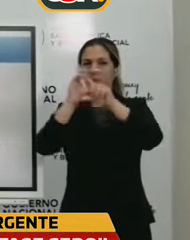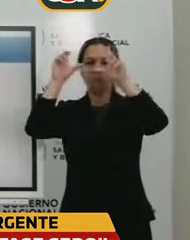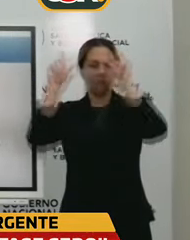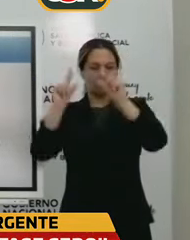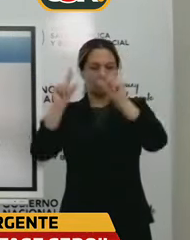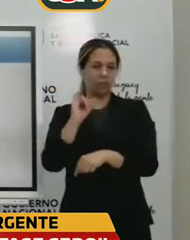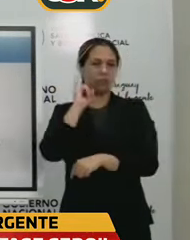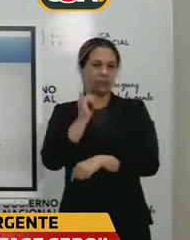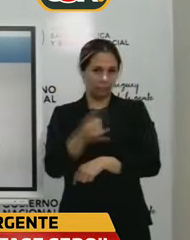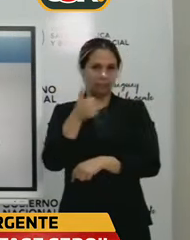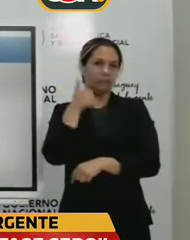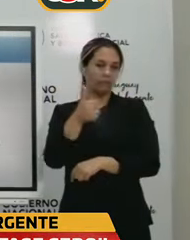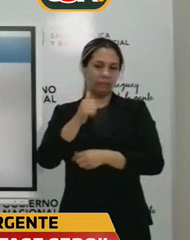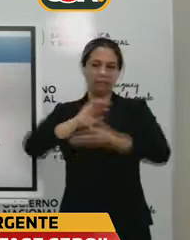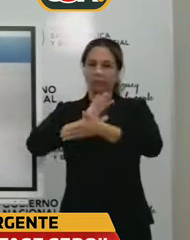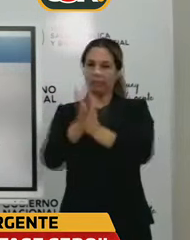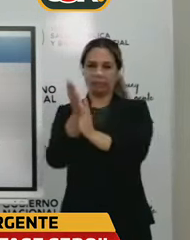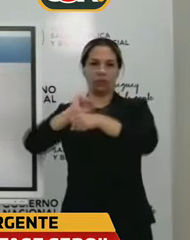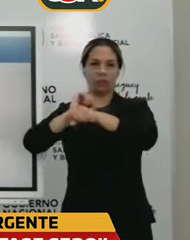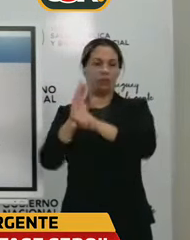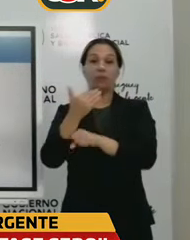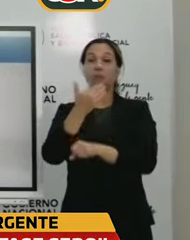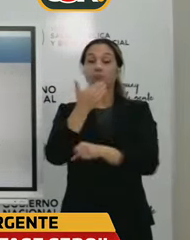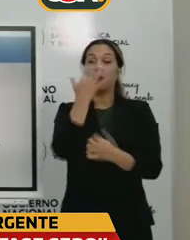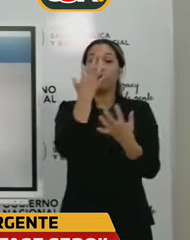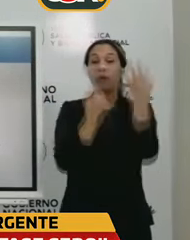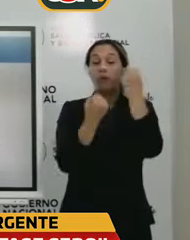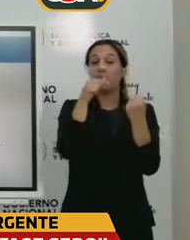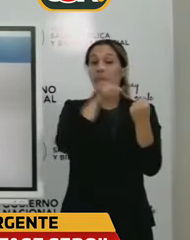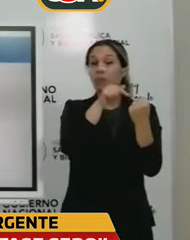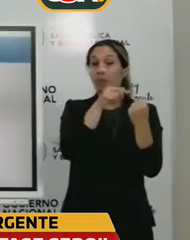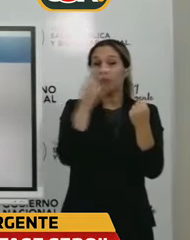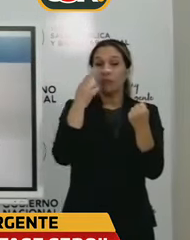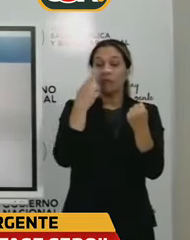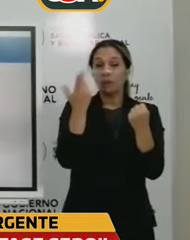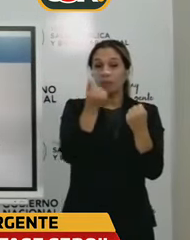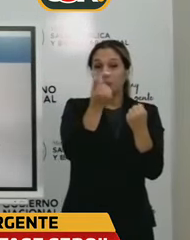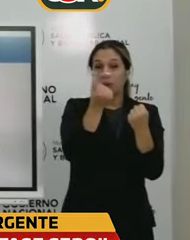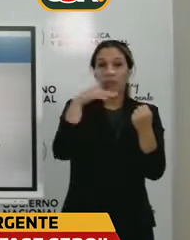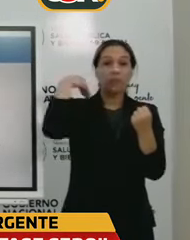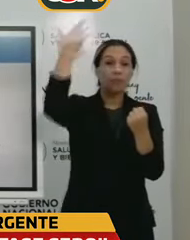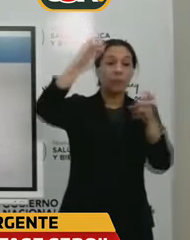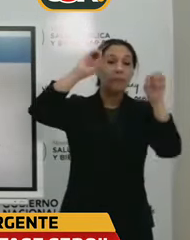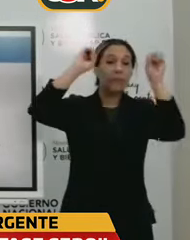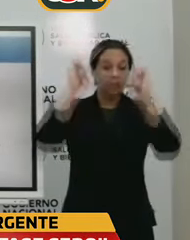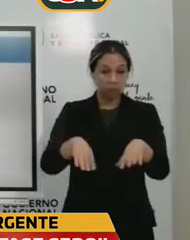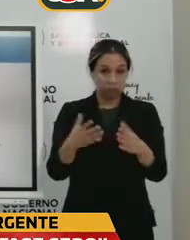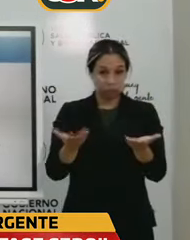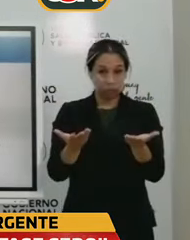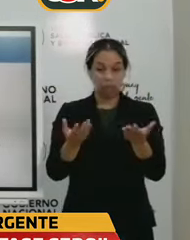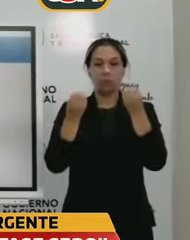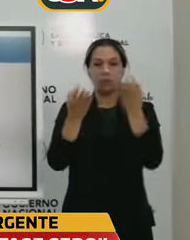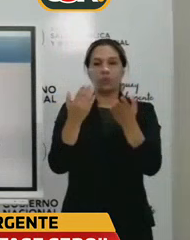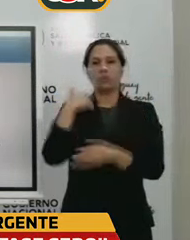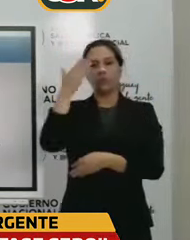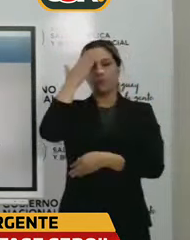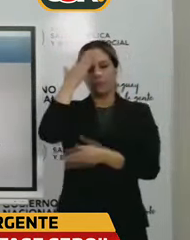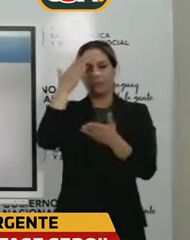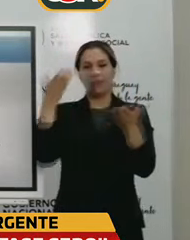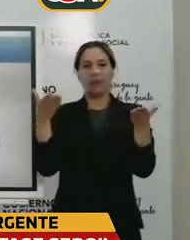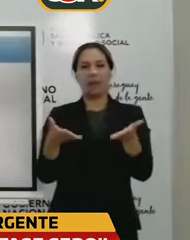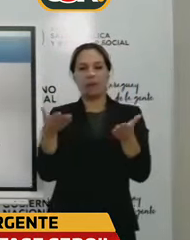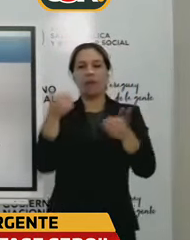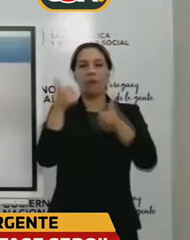impacto económico genera problemas de salud pública mucho más graves después. Entonces, ahora ya sabemos cuáles son